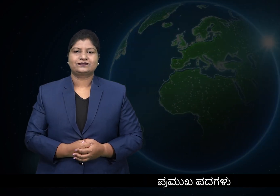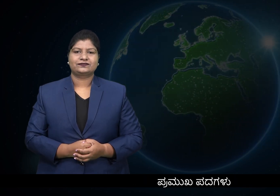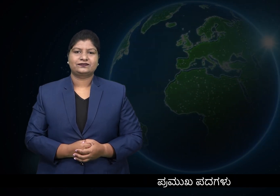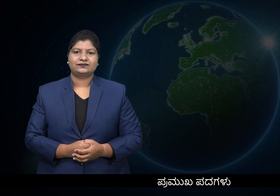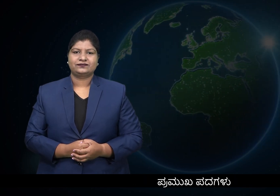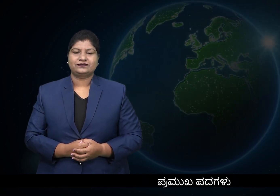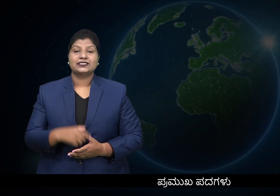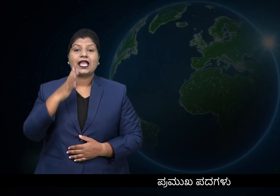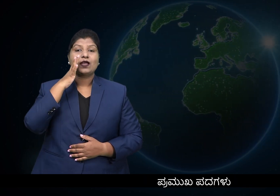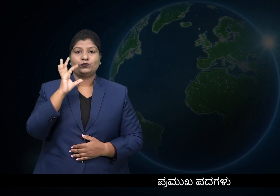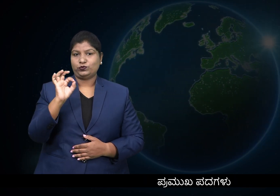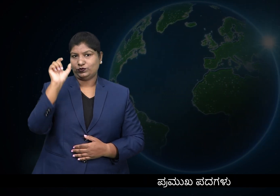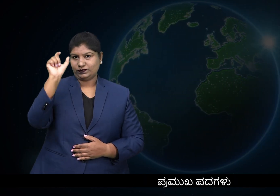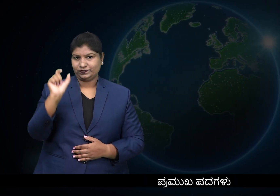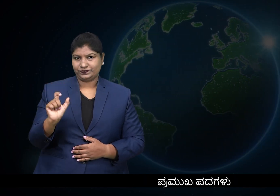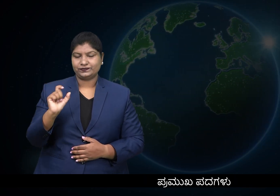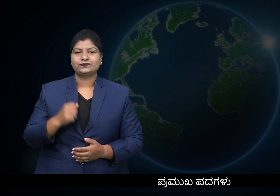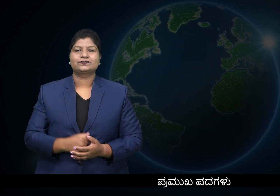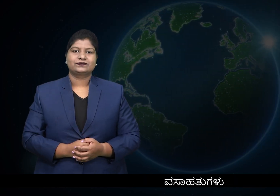ಪ್ರಮುಖ ಪದಗಳು.